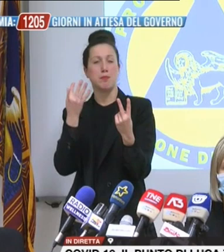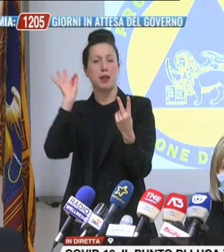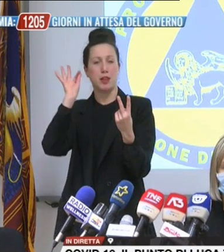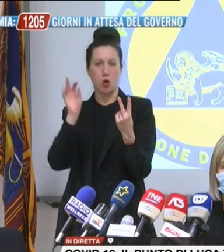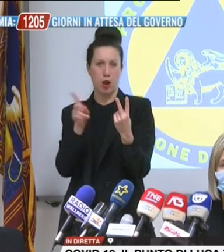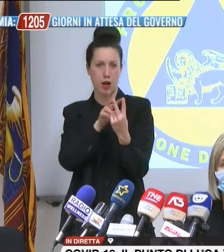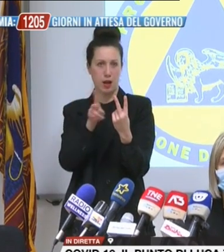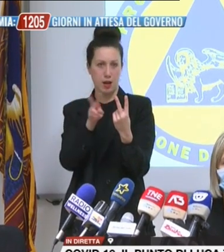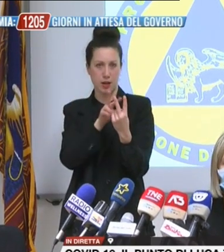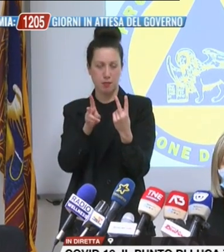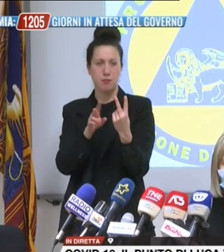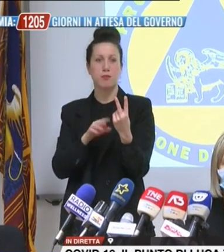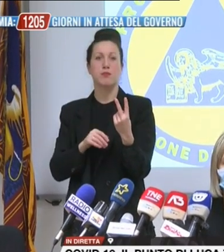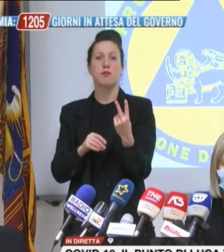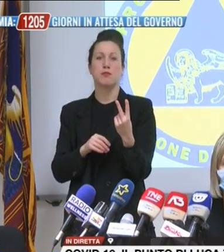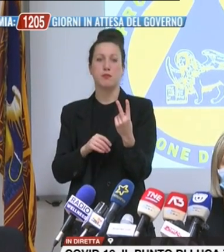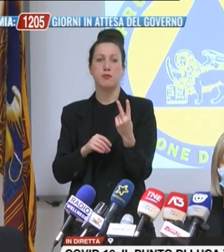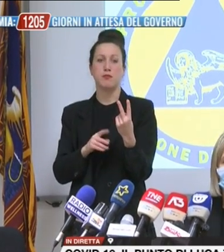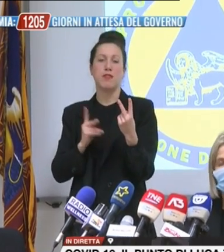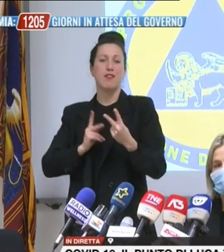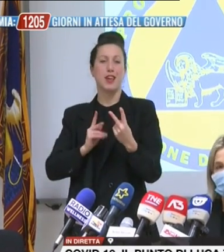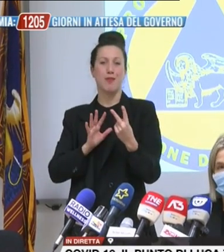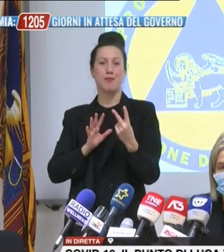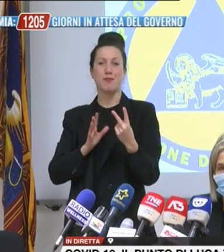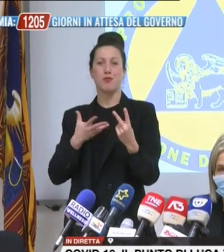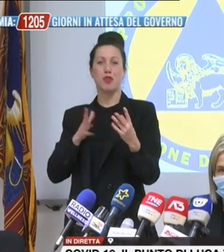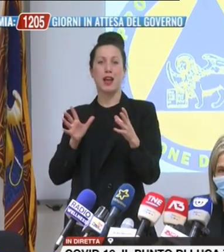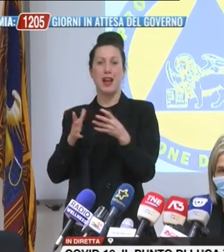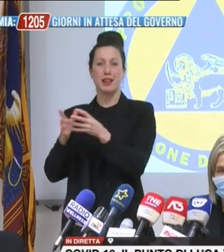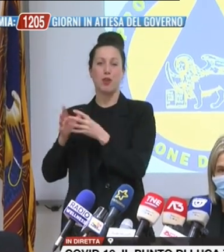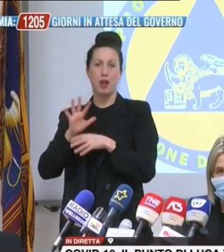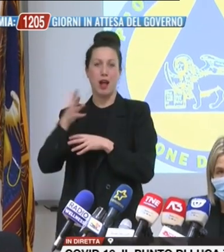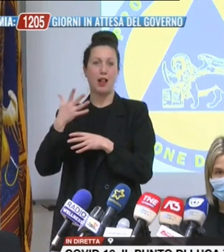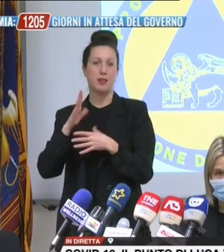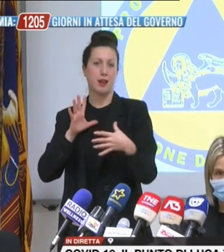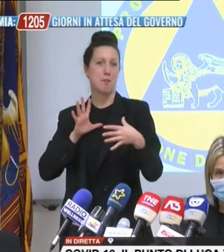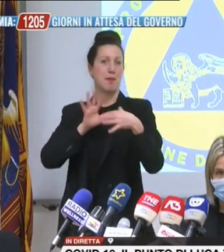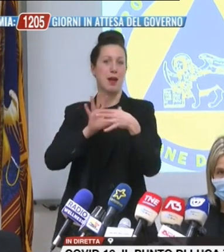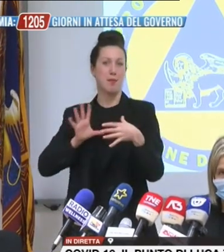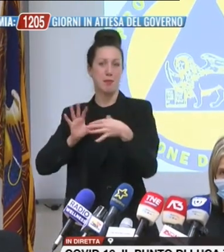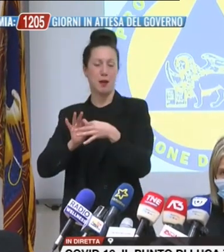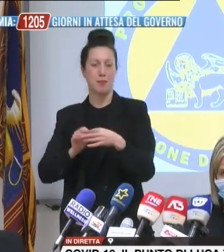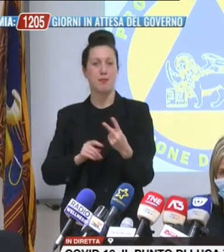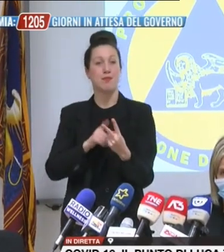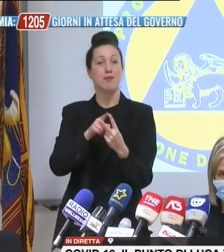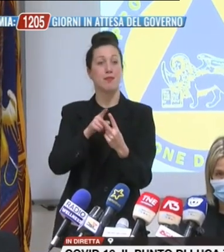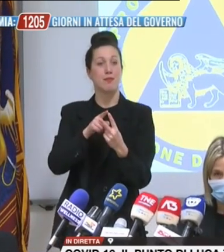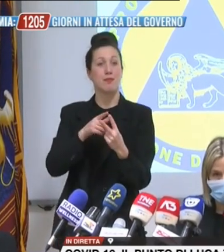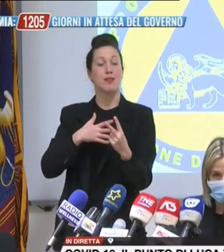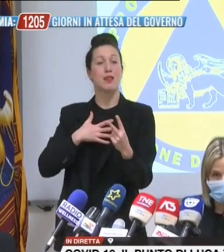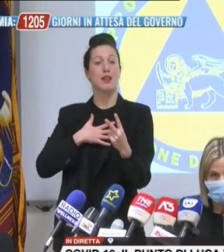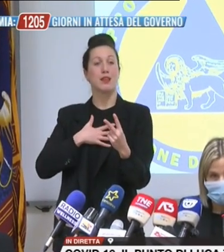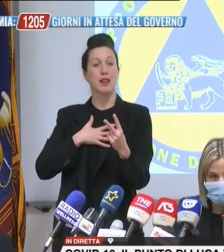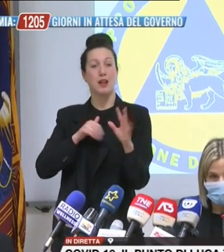rispecchiano più categorie. Allora, la prima è una signora di 75 anni che deambula ma è senza auto